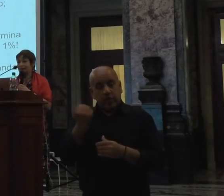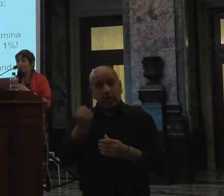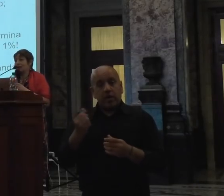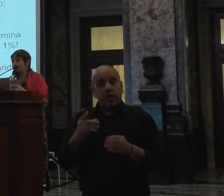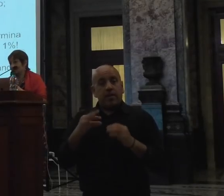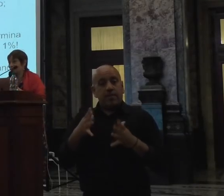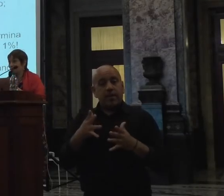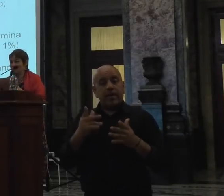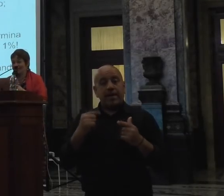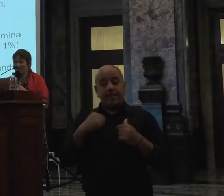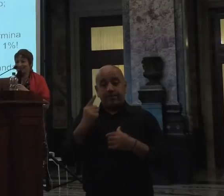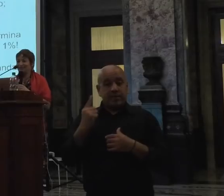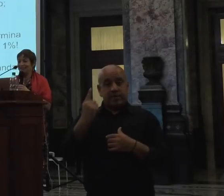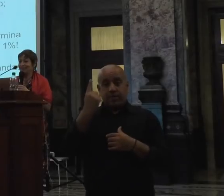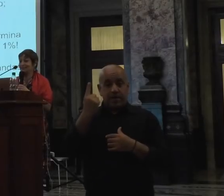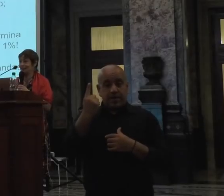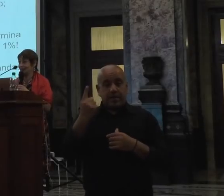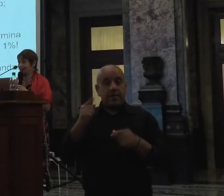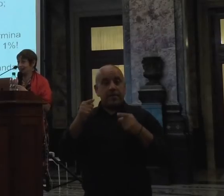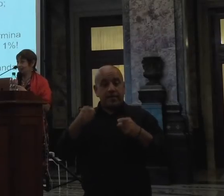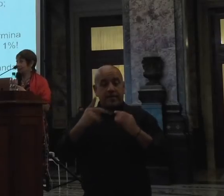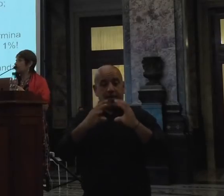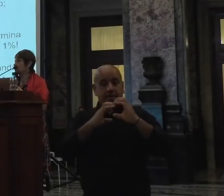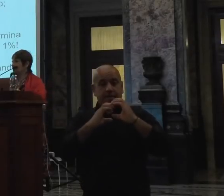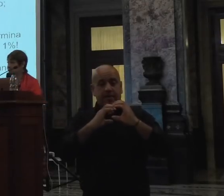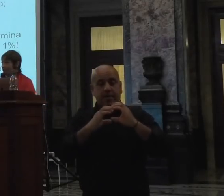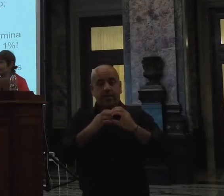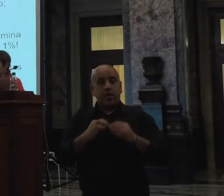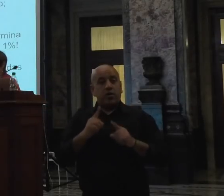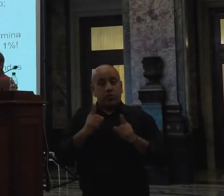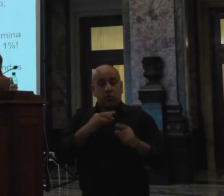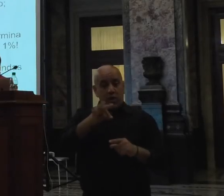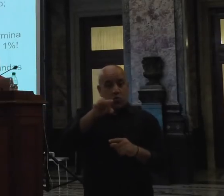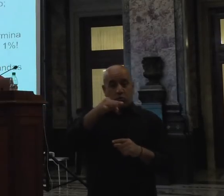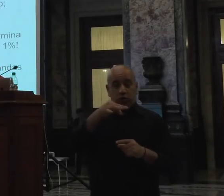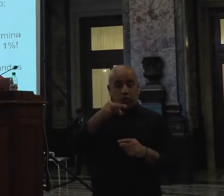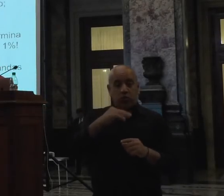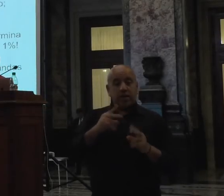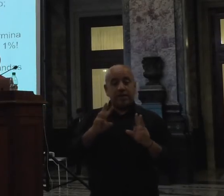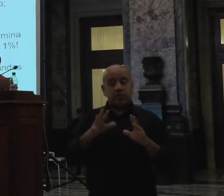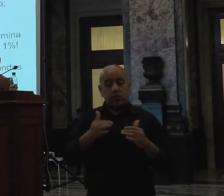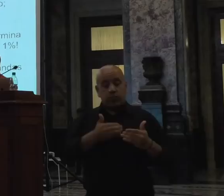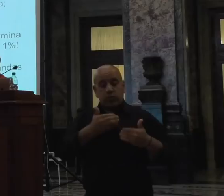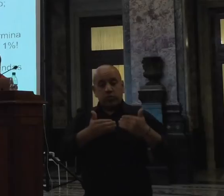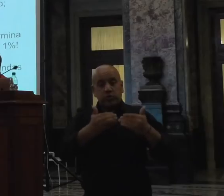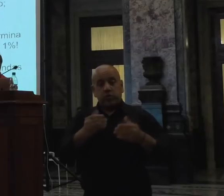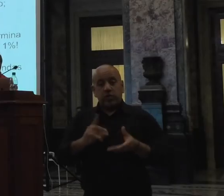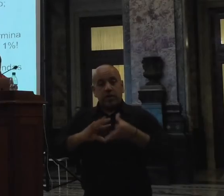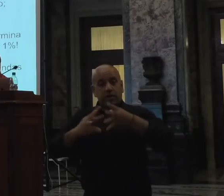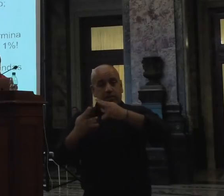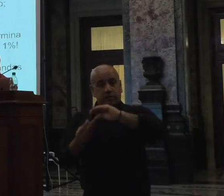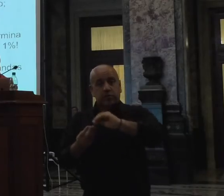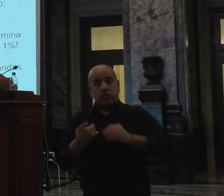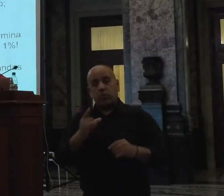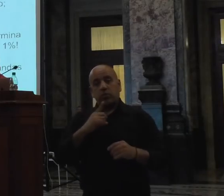para ser el manager, por decir así, de esta energía. No el único, el proceso de adaptación que demostré antes,